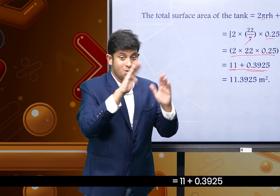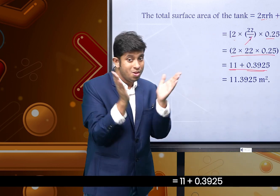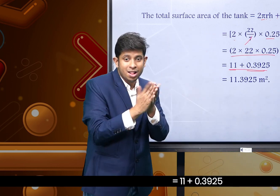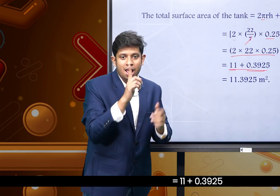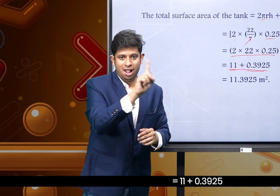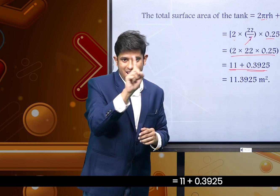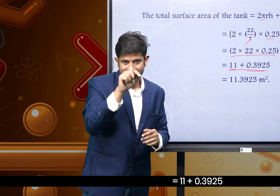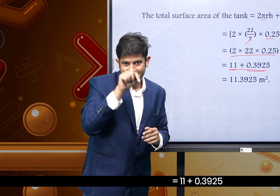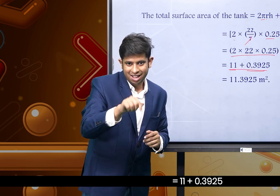बरोबर 11 अधिक